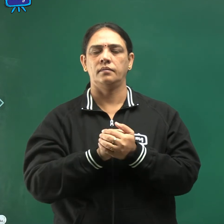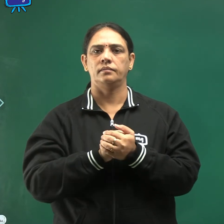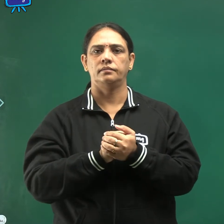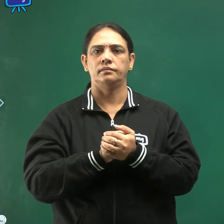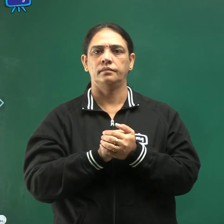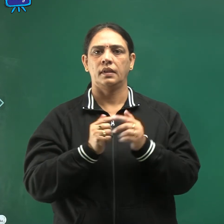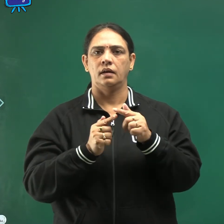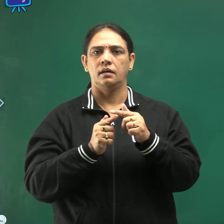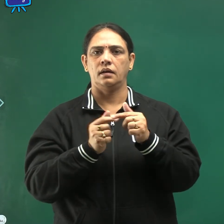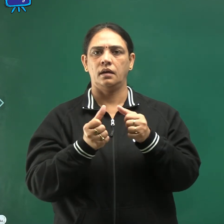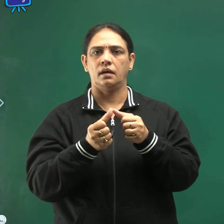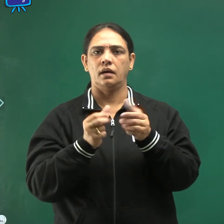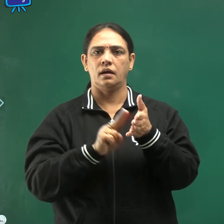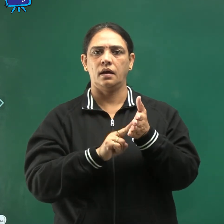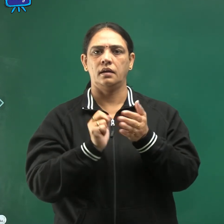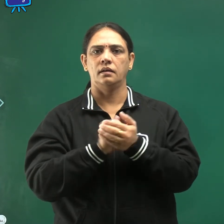1/tan